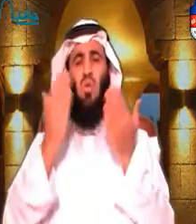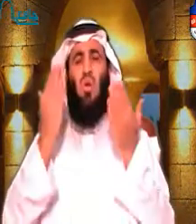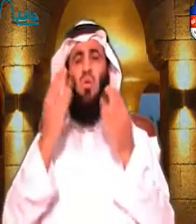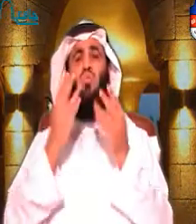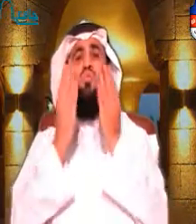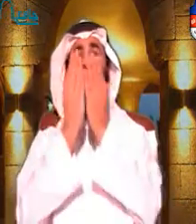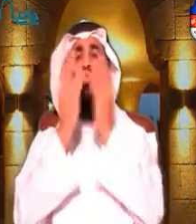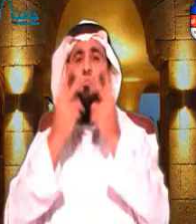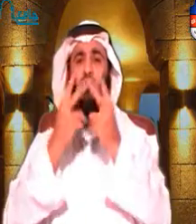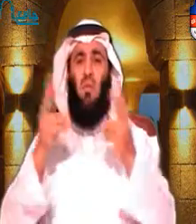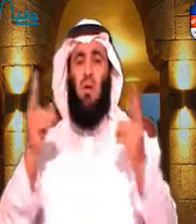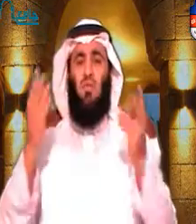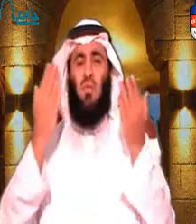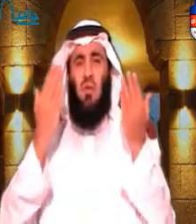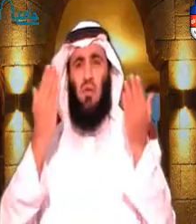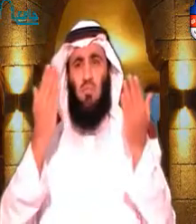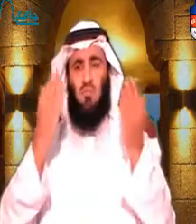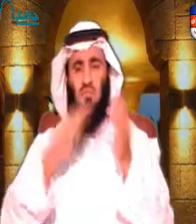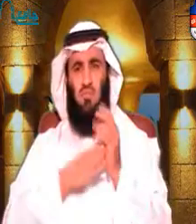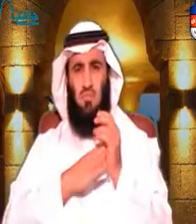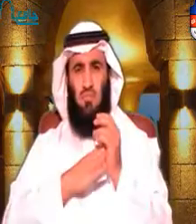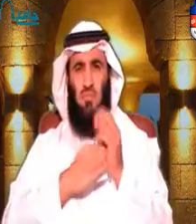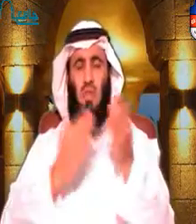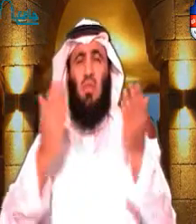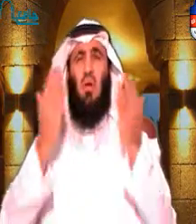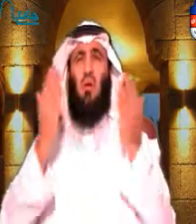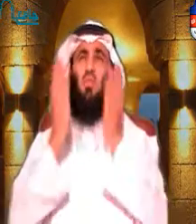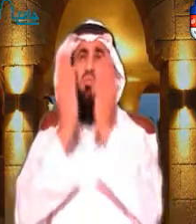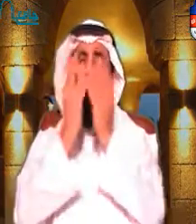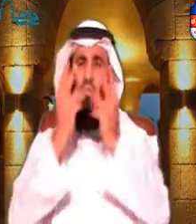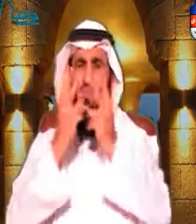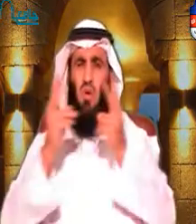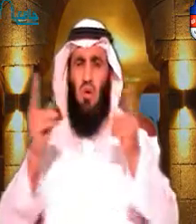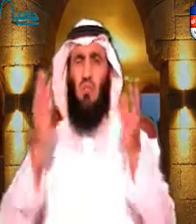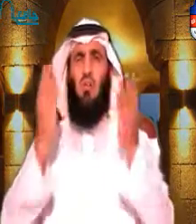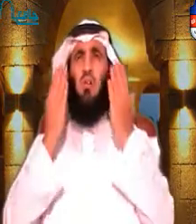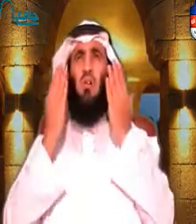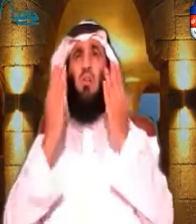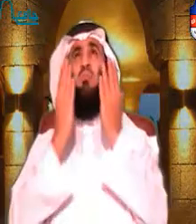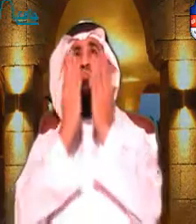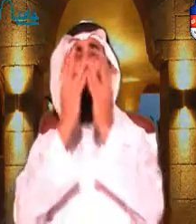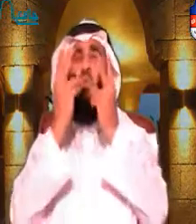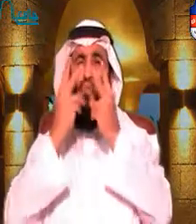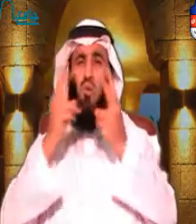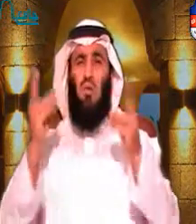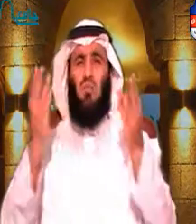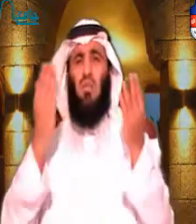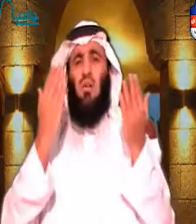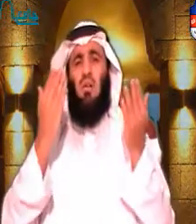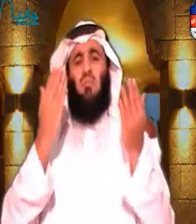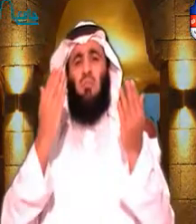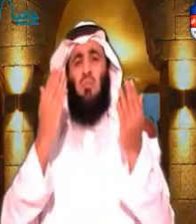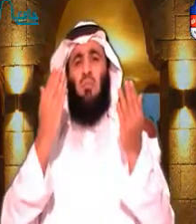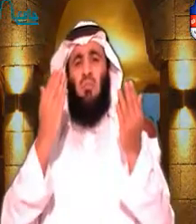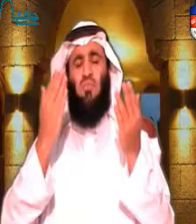دعاءنا، اللهم استجب دعاءنا، اللهم استجب دعاءنا. لا حول ولا